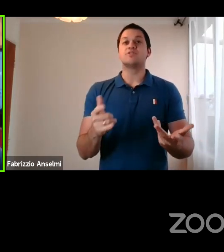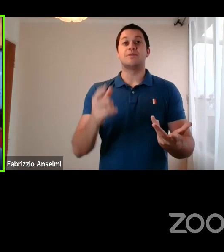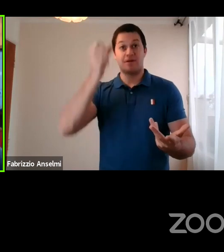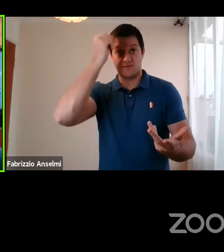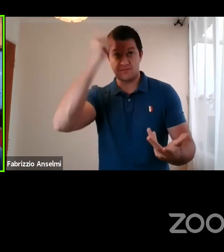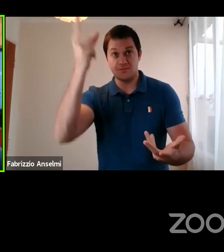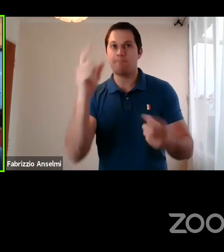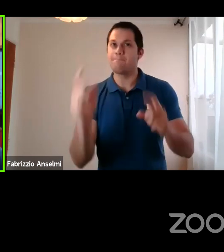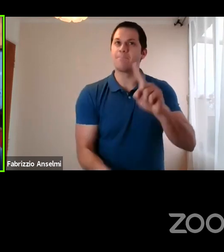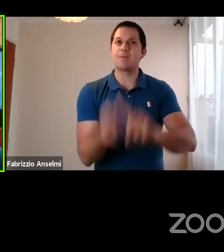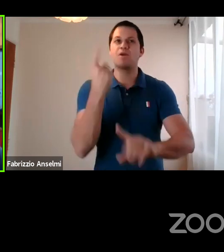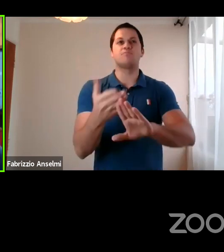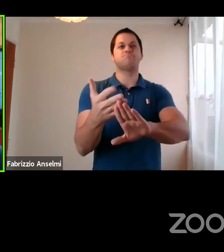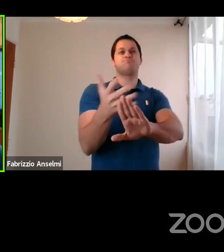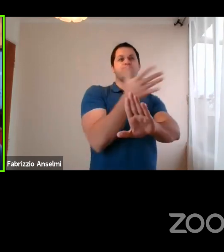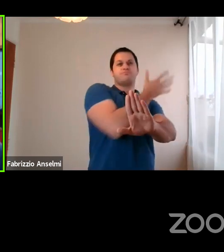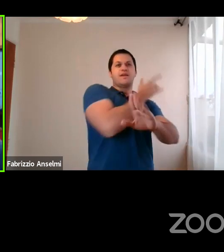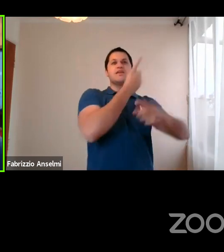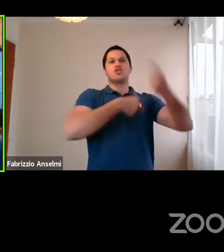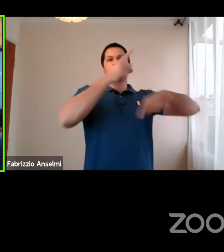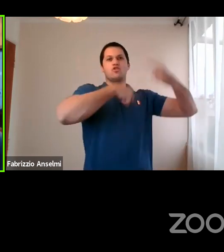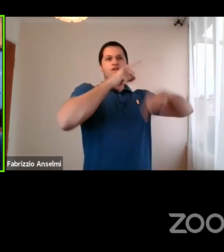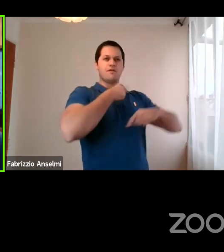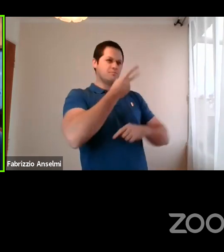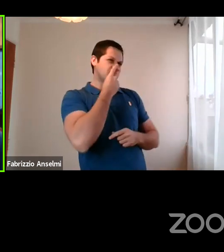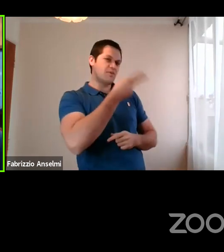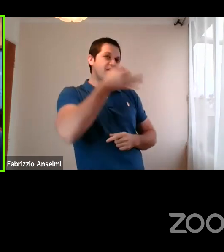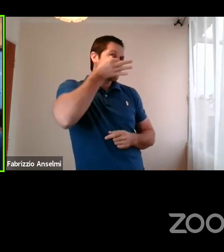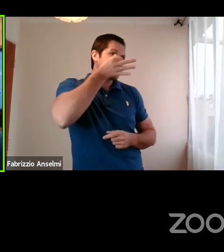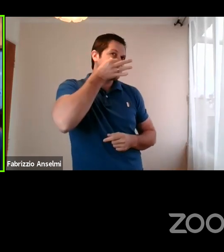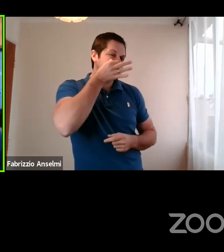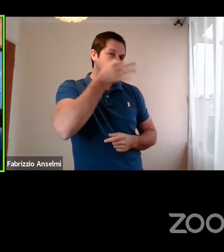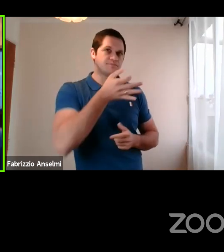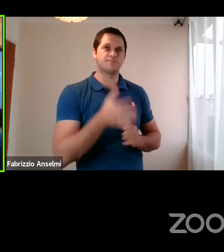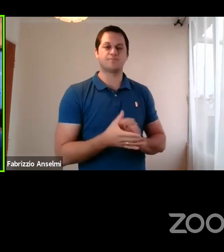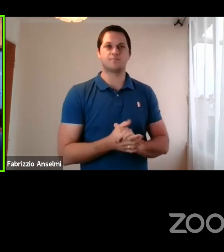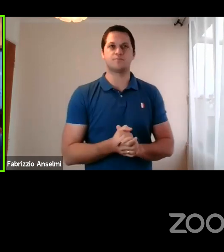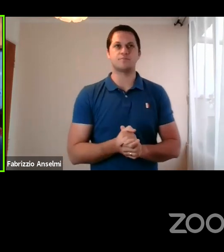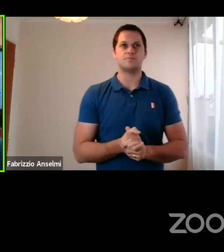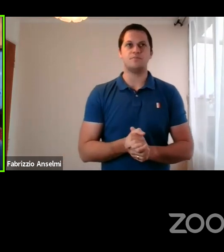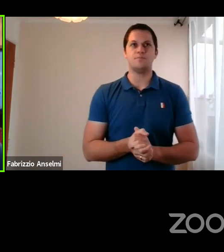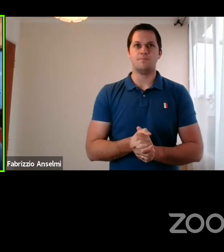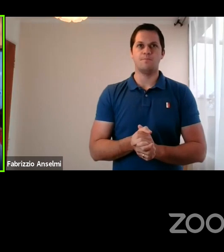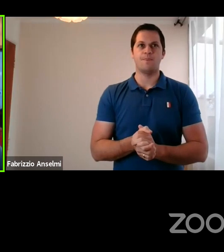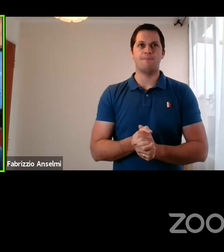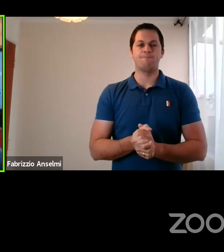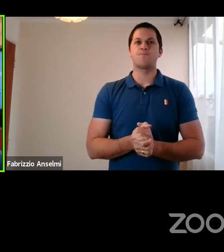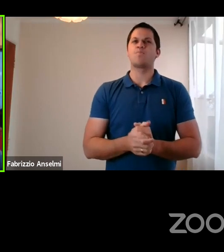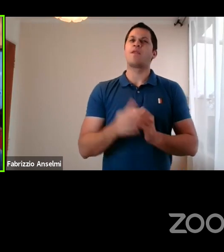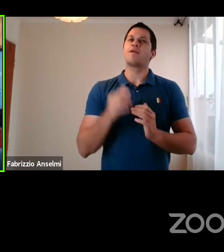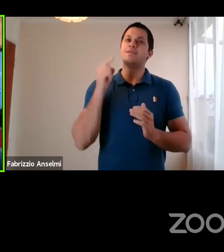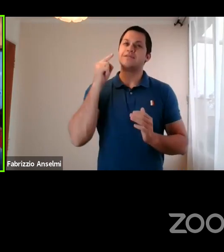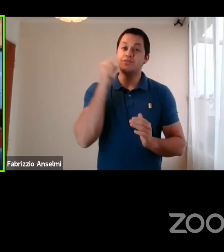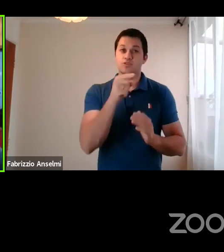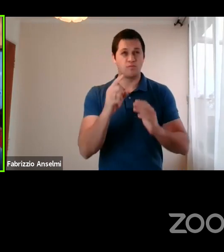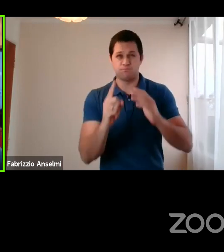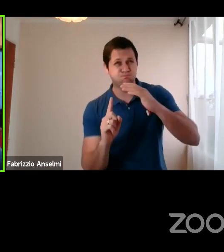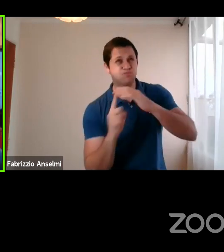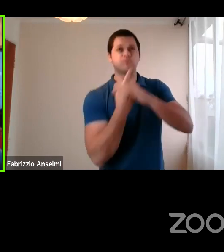palabra fisioterapeuta o fisioterapia, ¿ya? Esto surge